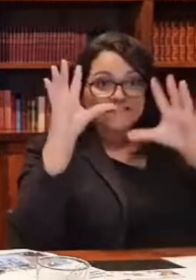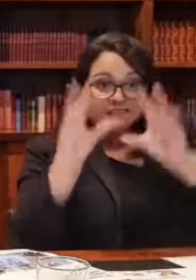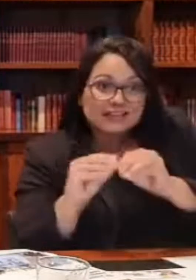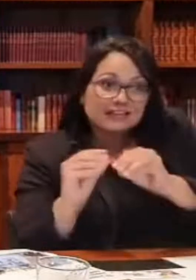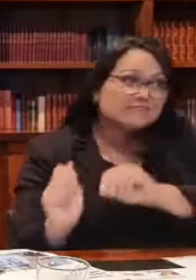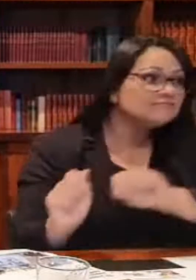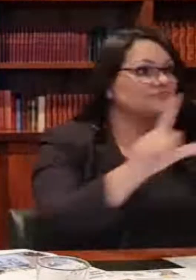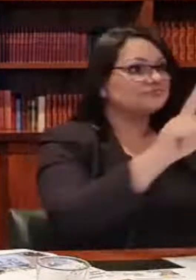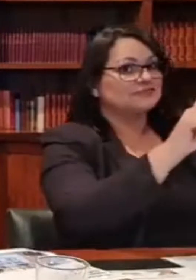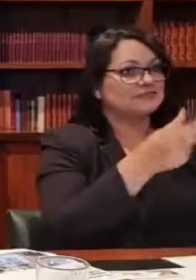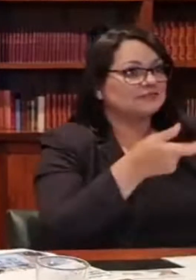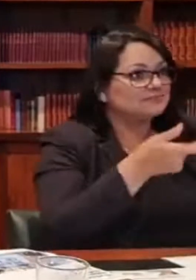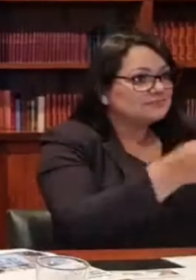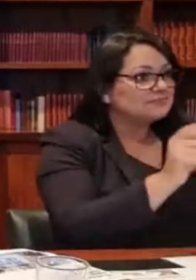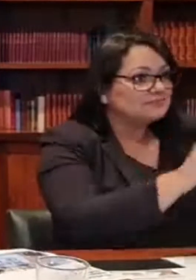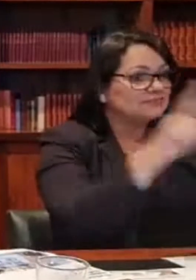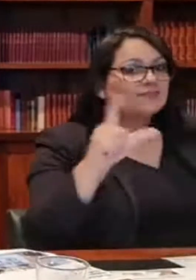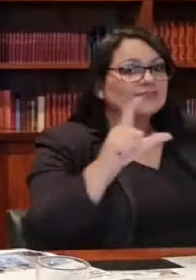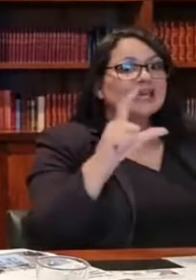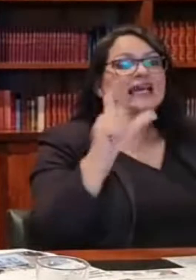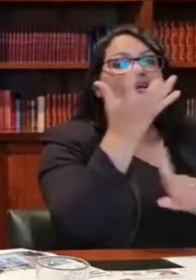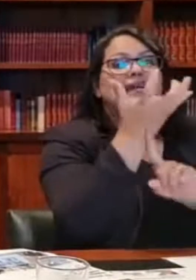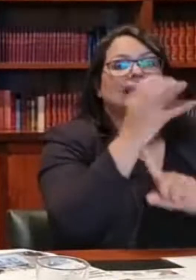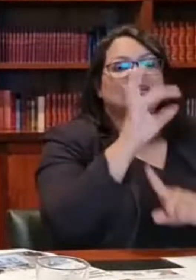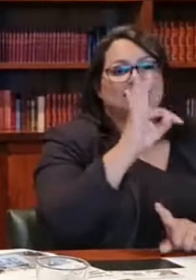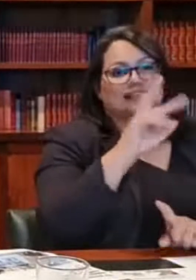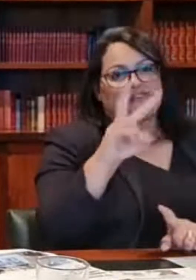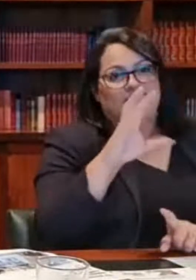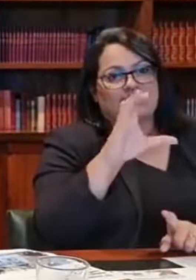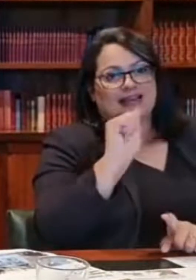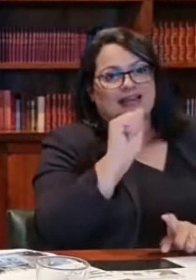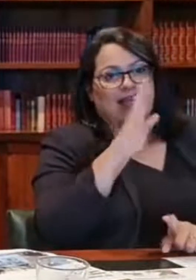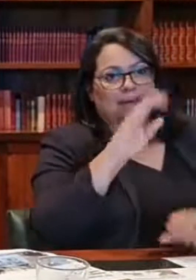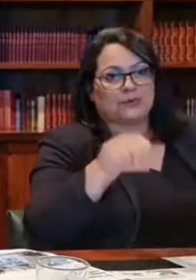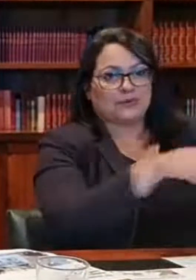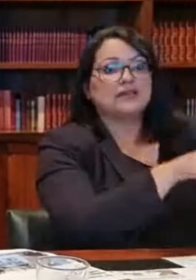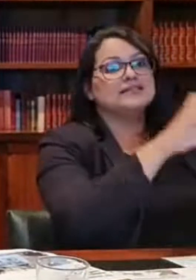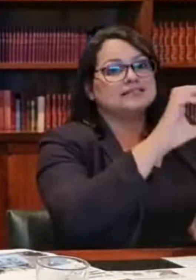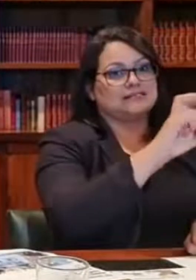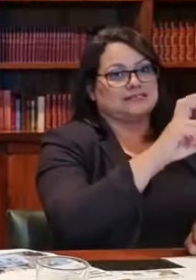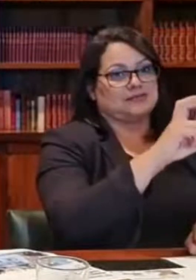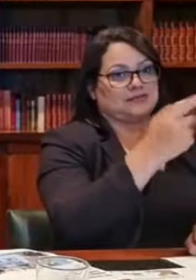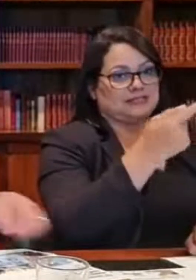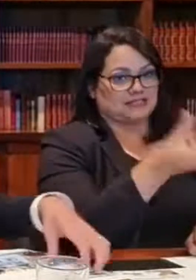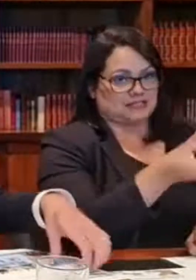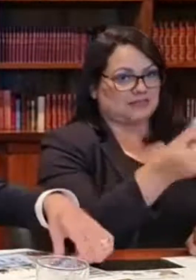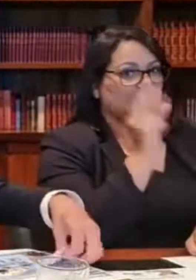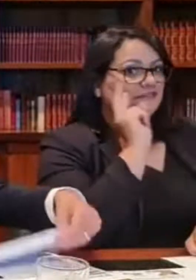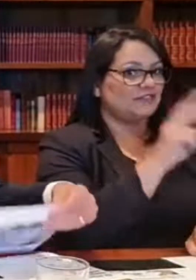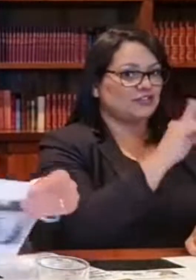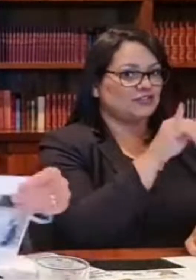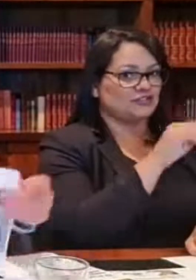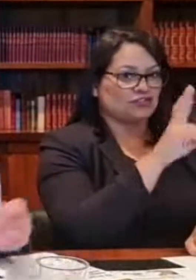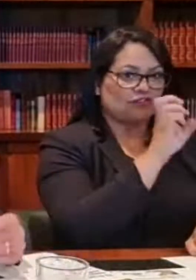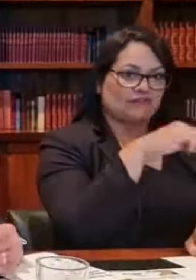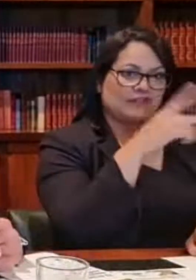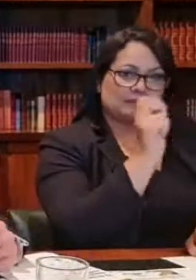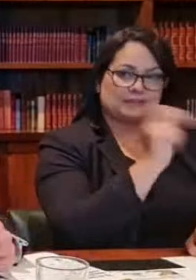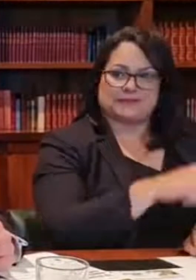lá para 5, 7 meses, a TV acaba em casa, né, para você assistir aí a TV Jovem Pan. Estou vendo aqui,